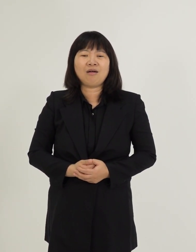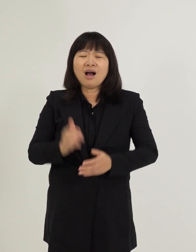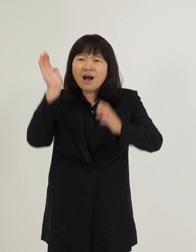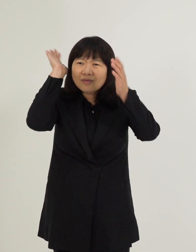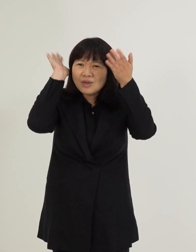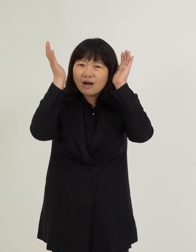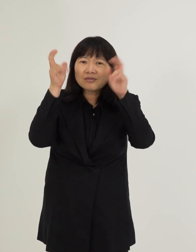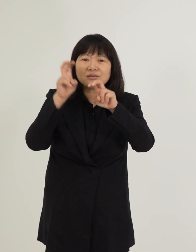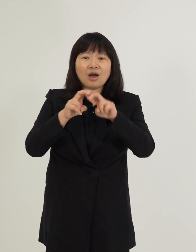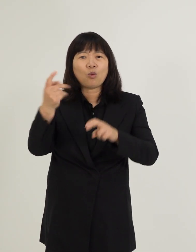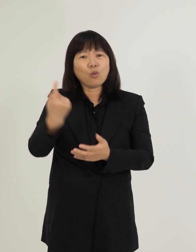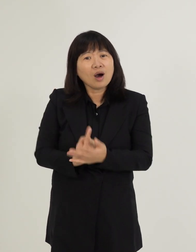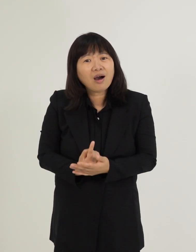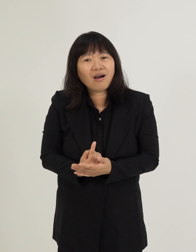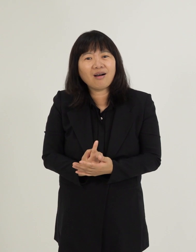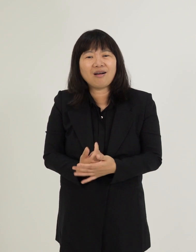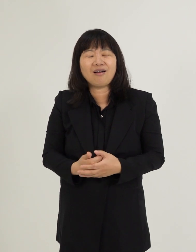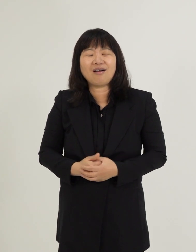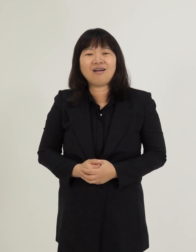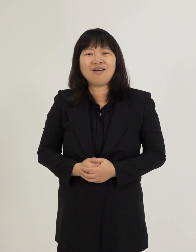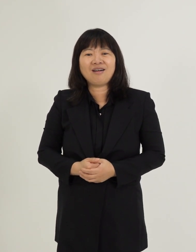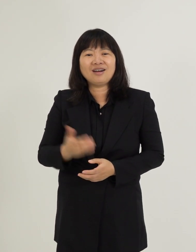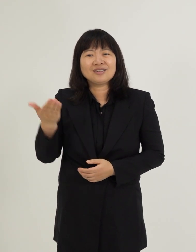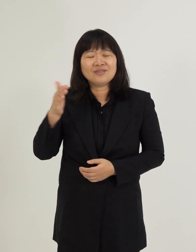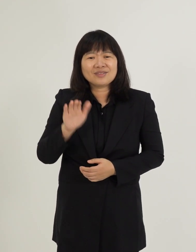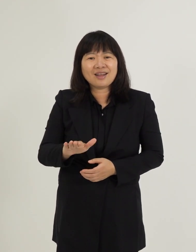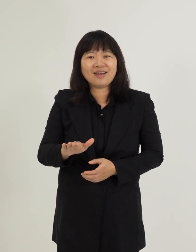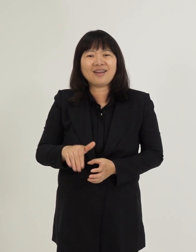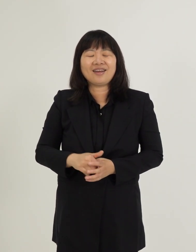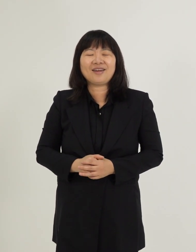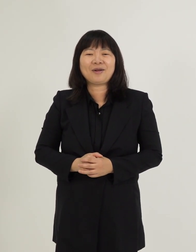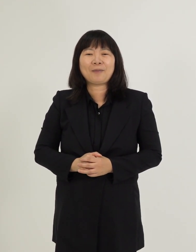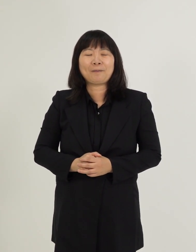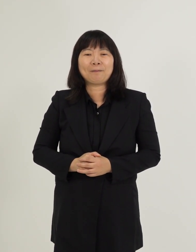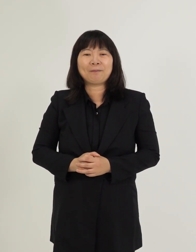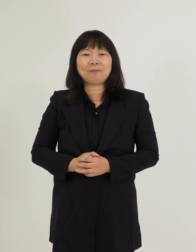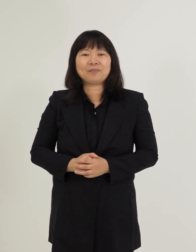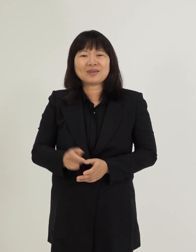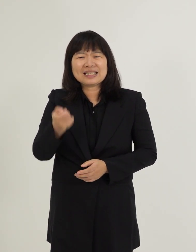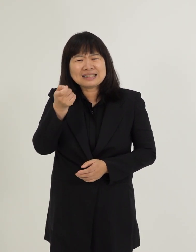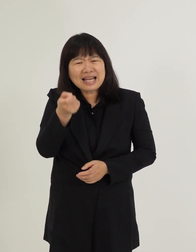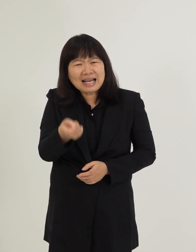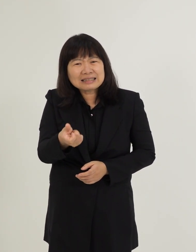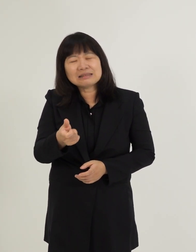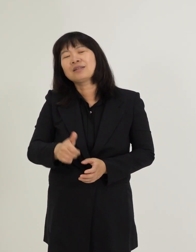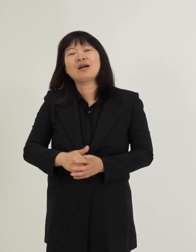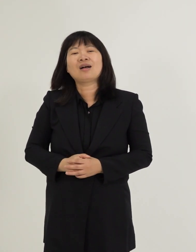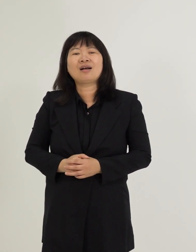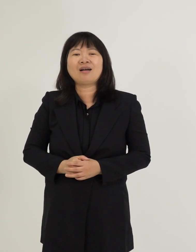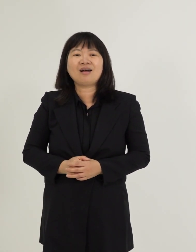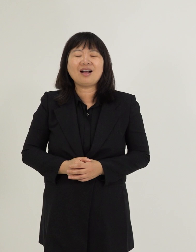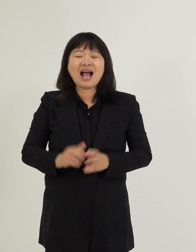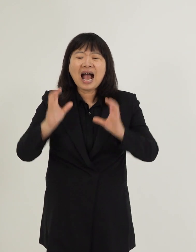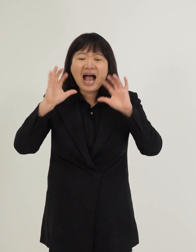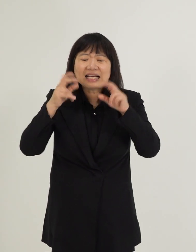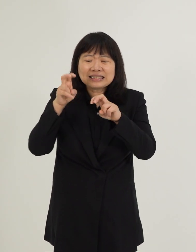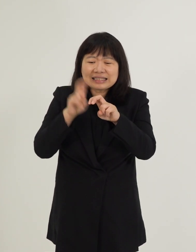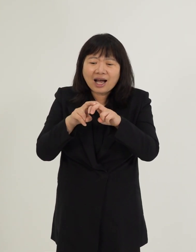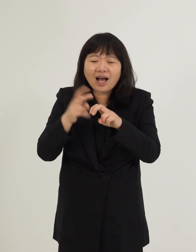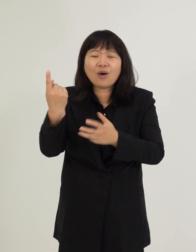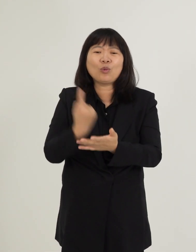나귀를 타고 오세요? 근데 그것도 또 그 작은 것 새끼를 타고